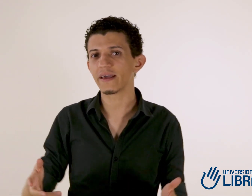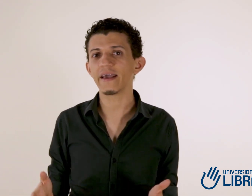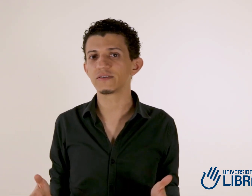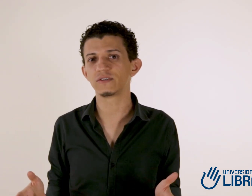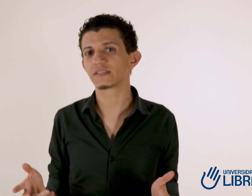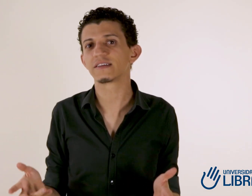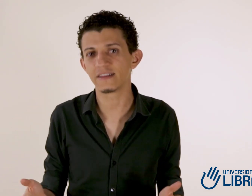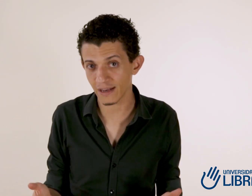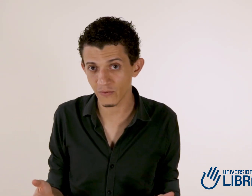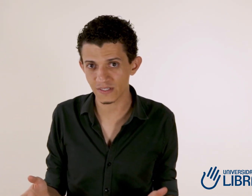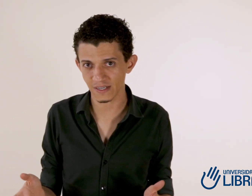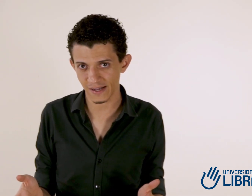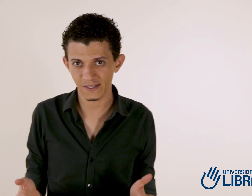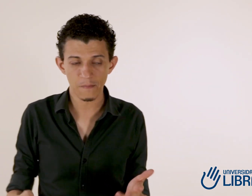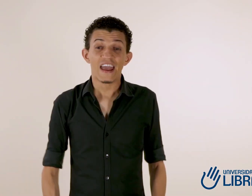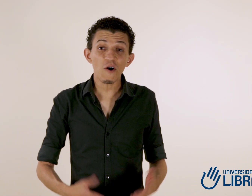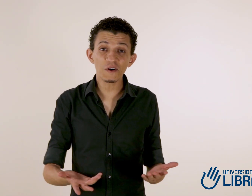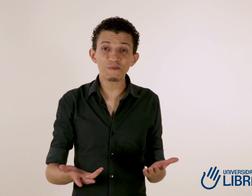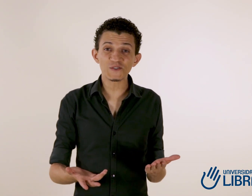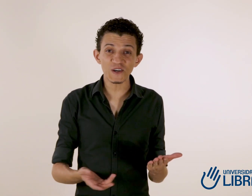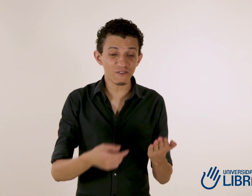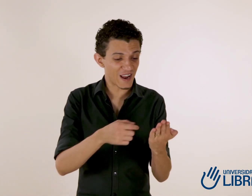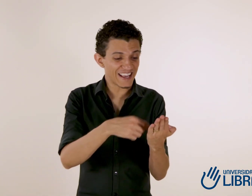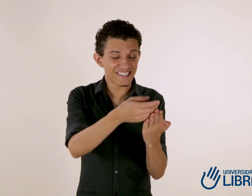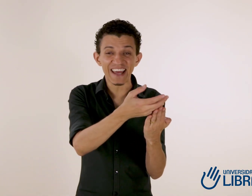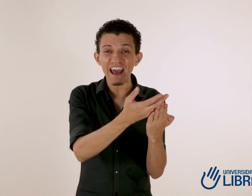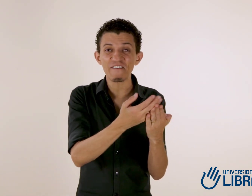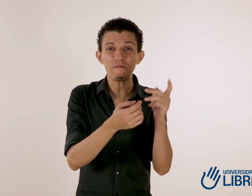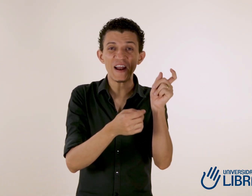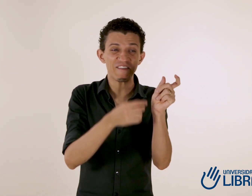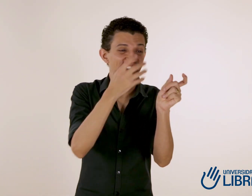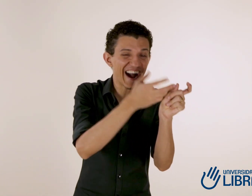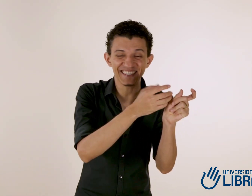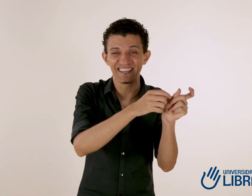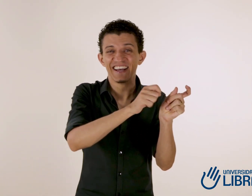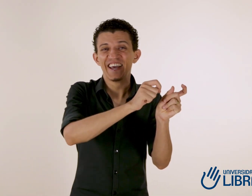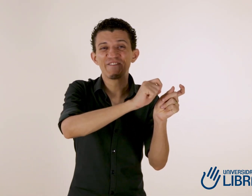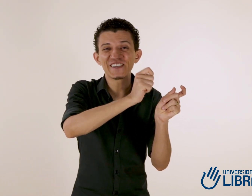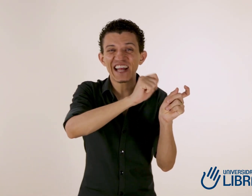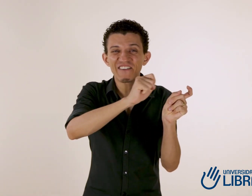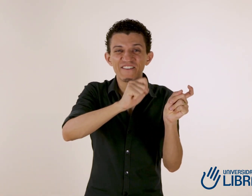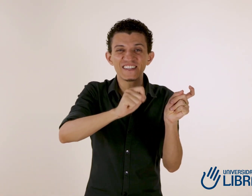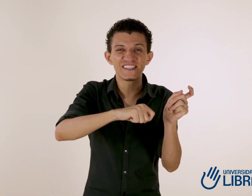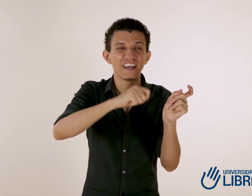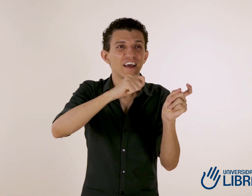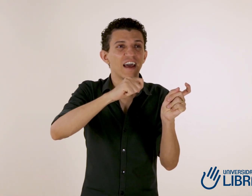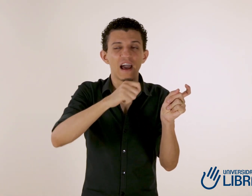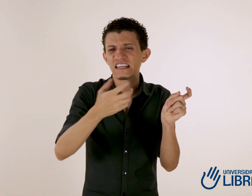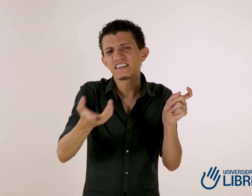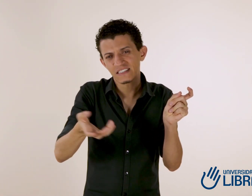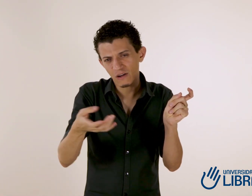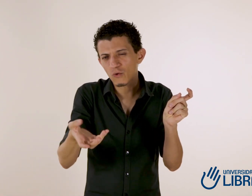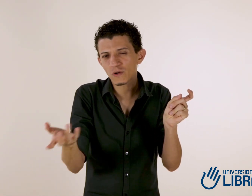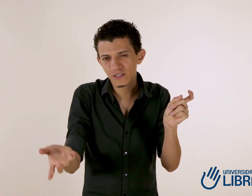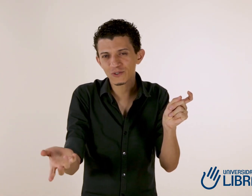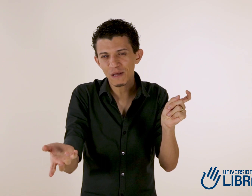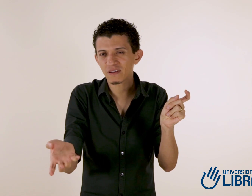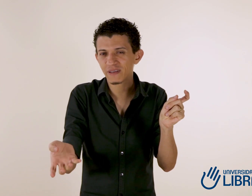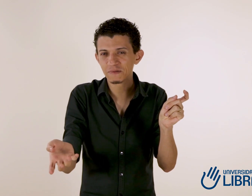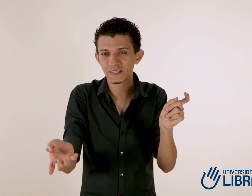que é isso de escrita da língua de sinais. E algumas pessoas vão lá e escrevem a palavra casa e vão escrever na frente assim. Às vezes até o cursinho de Libras mesmo ensina a